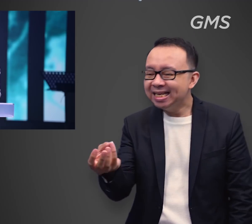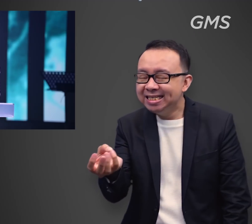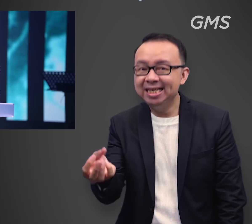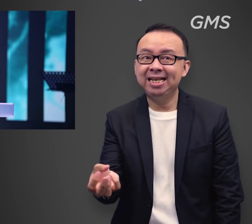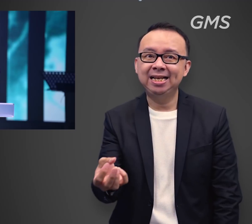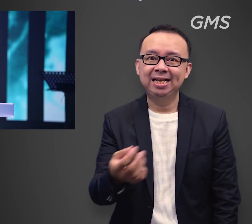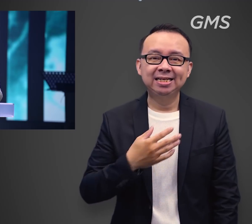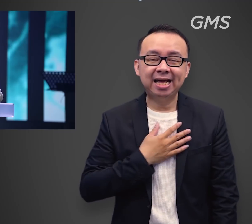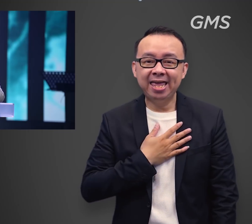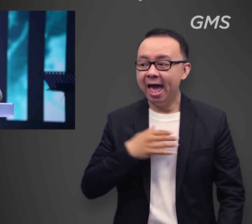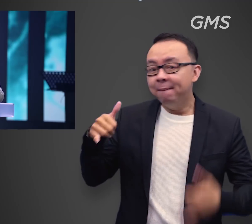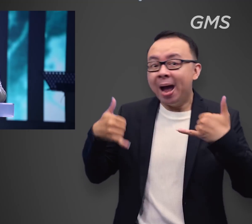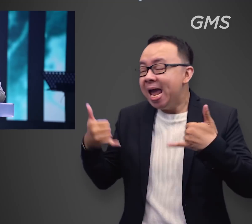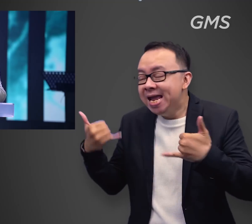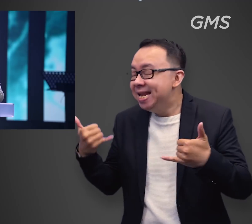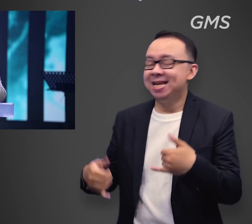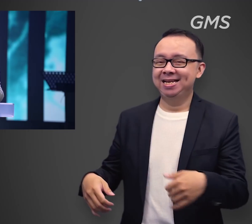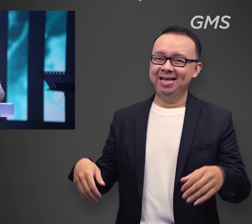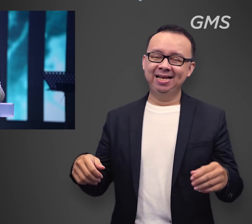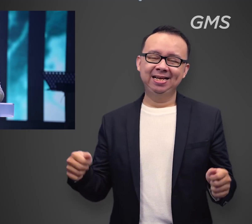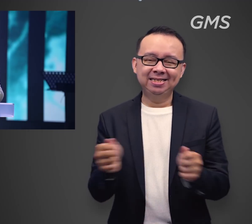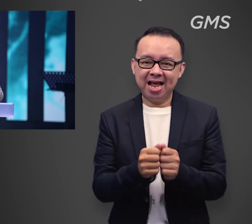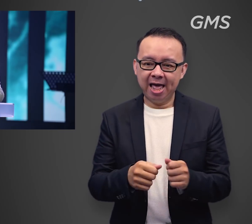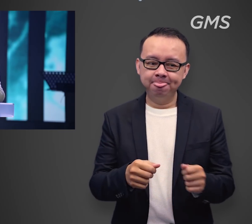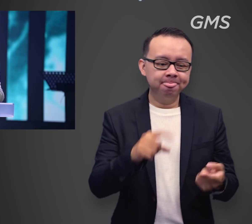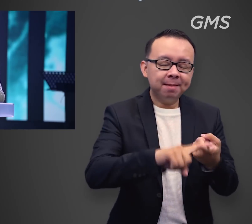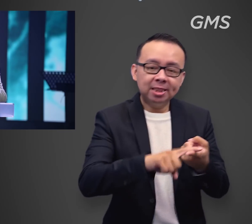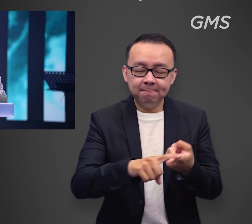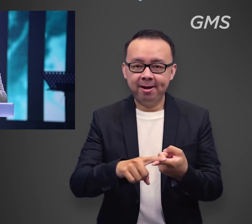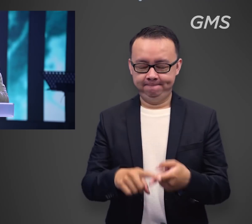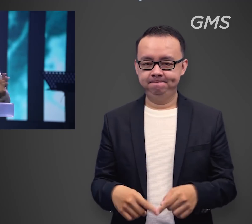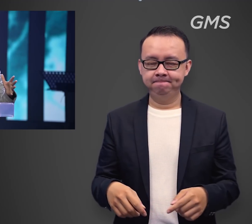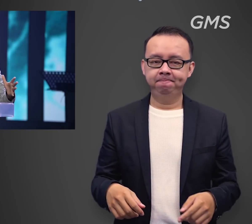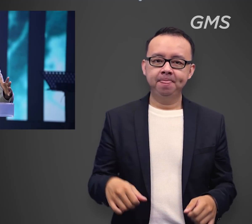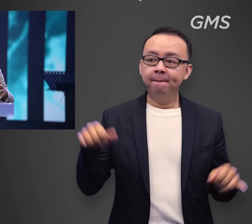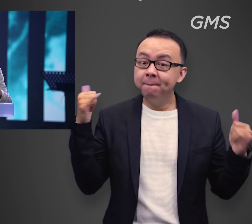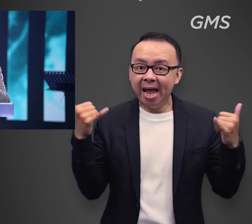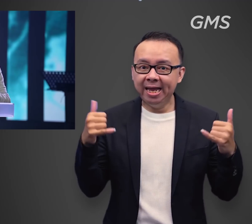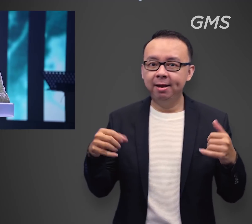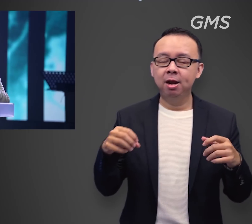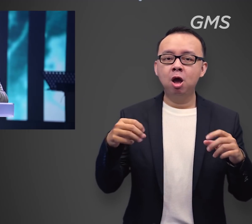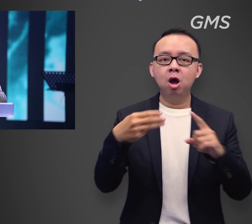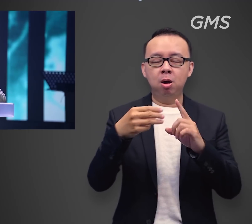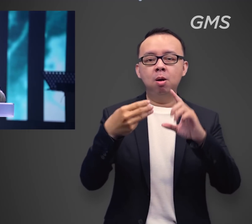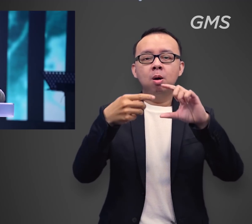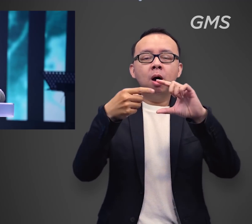lagi main sama teman-teman saya, lagi main bola begitu. Ya karena di kampung